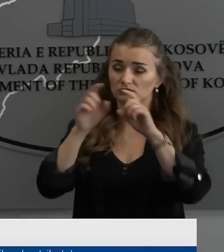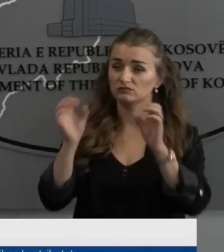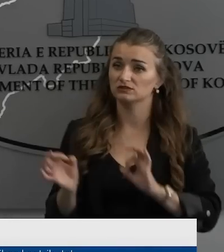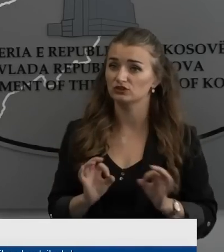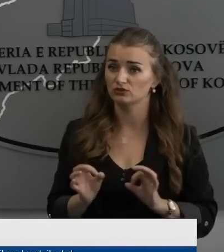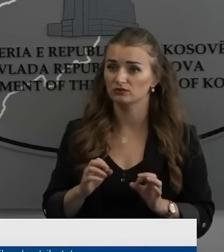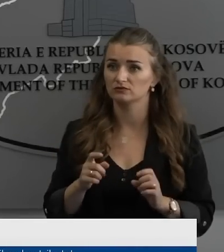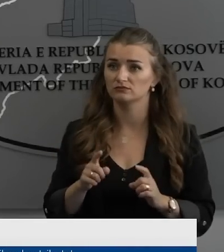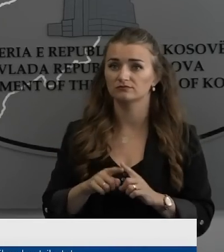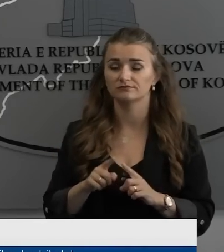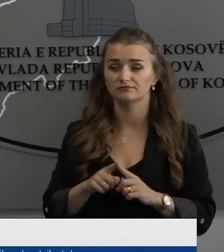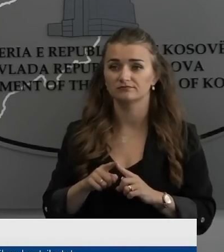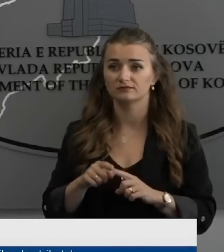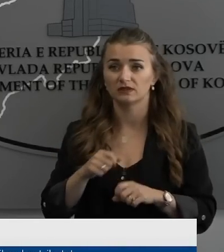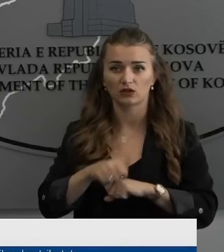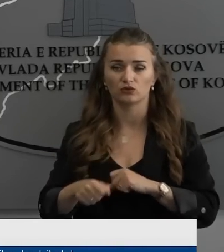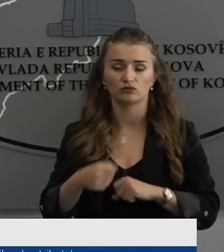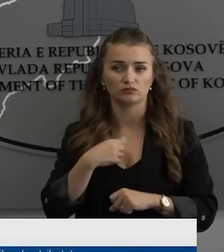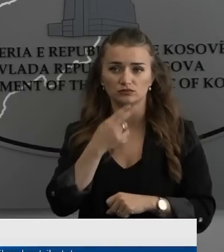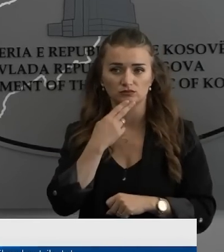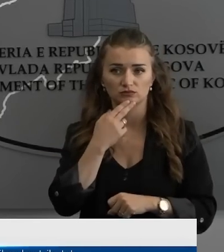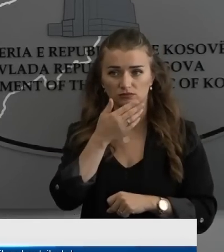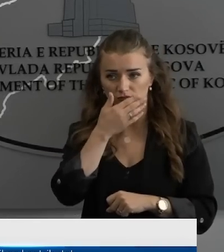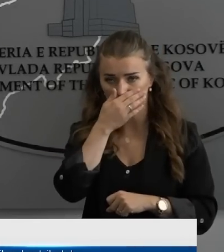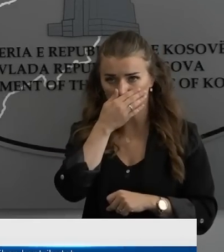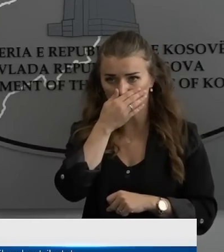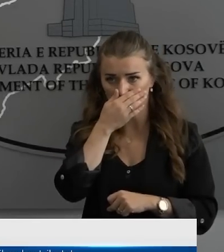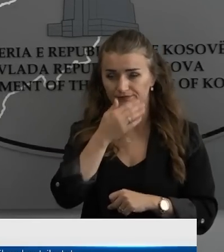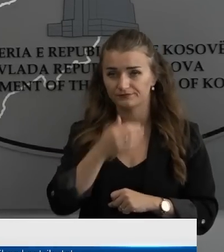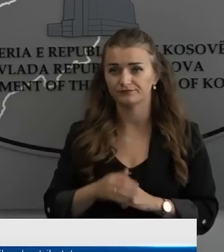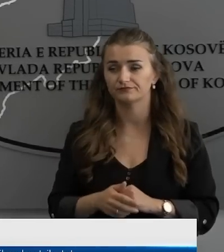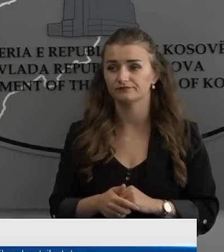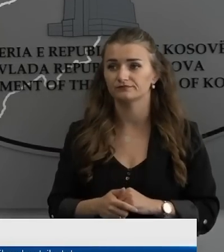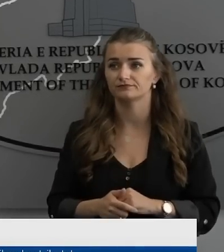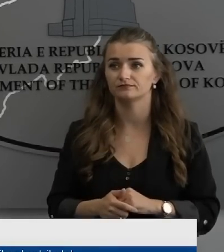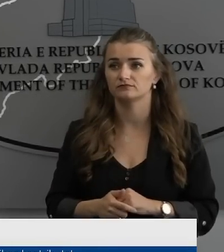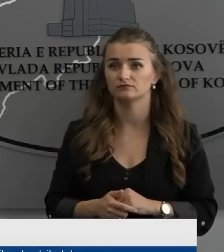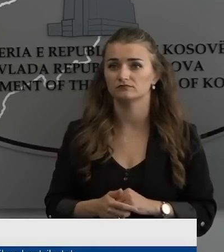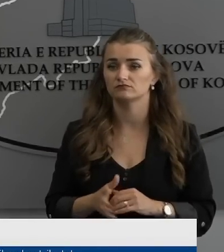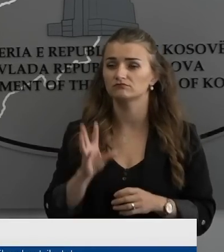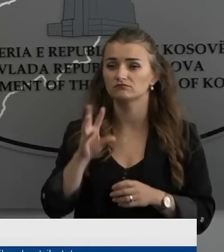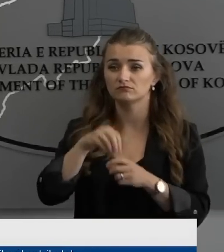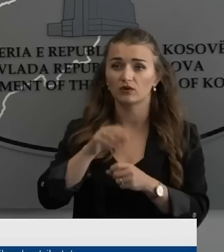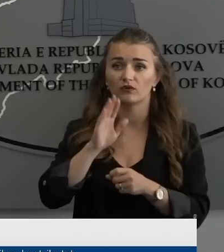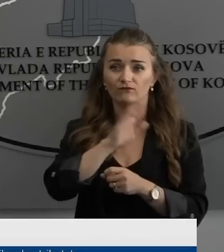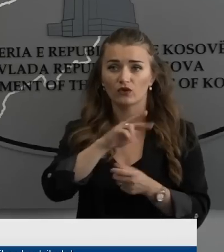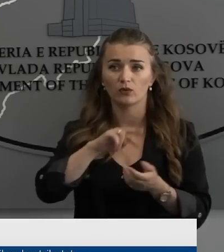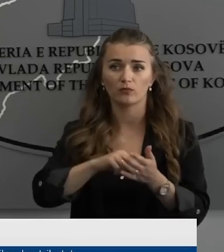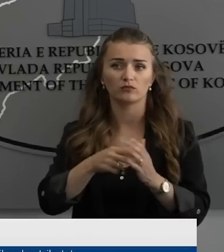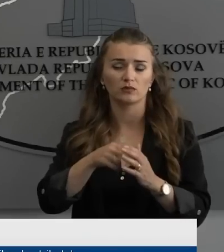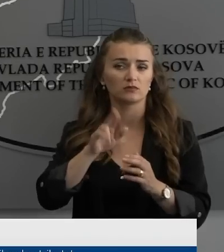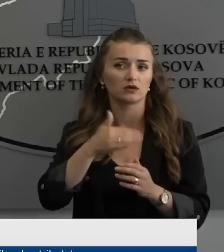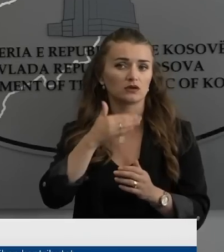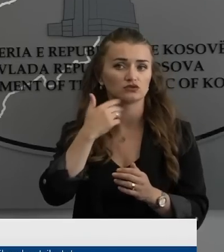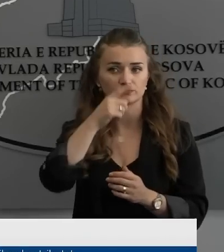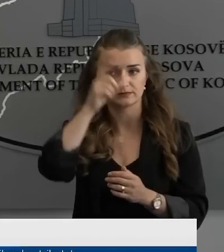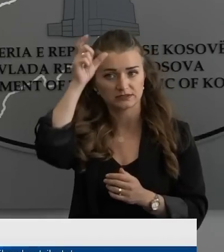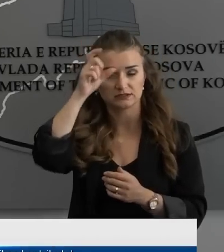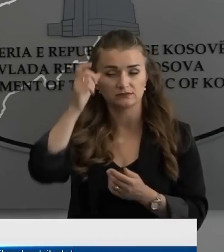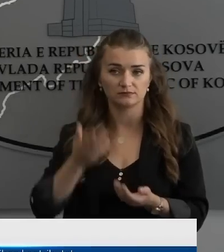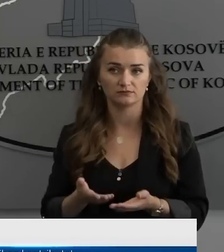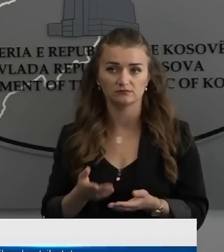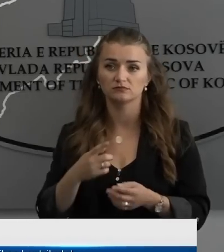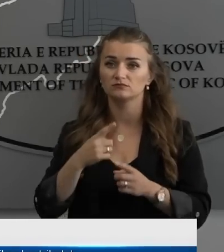thënë, kemi zhvillime shumë negative për brenda vetë listës serbe në vijim. Prandaj, ndërkombëtarët nuk